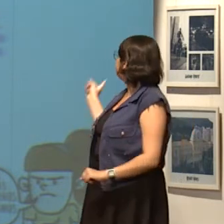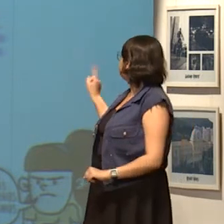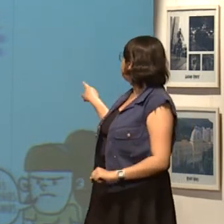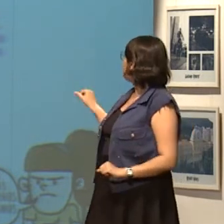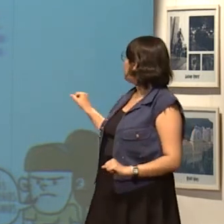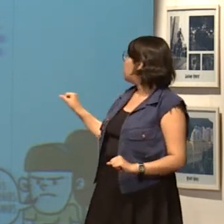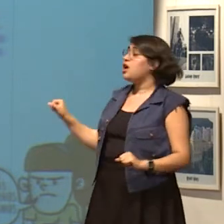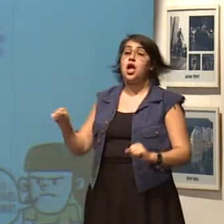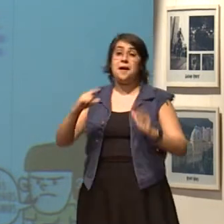usado para depilação.